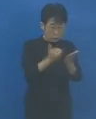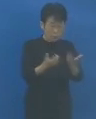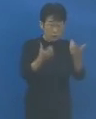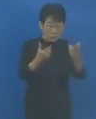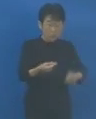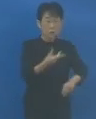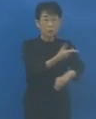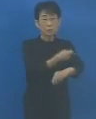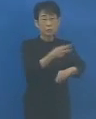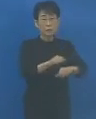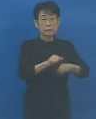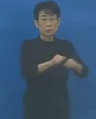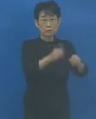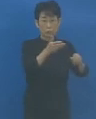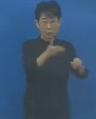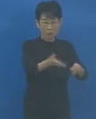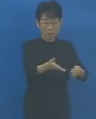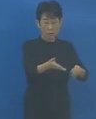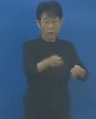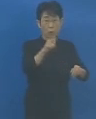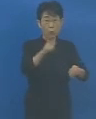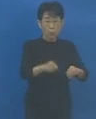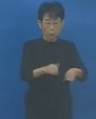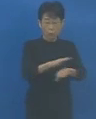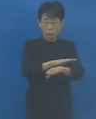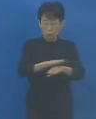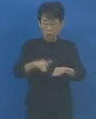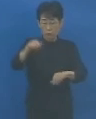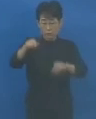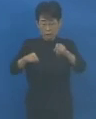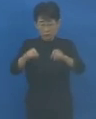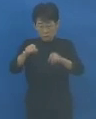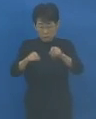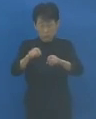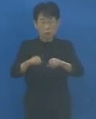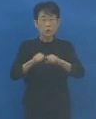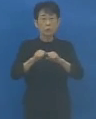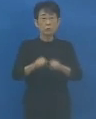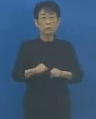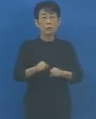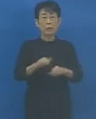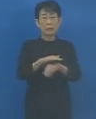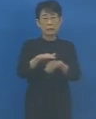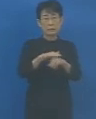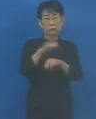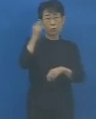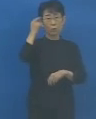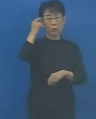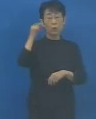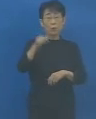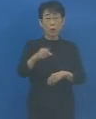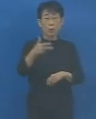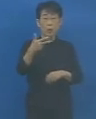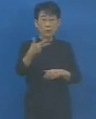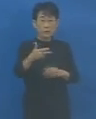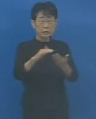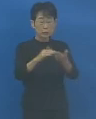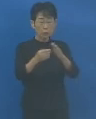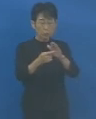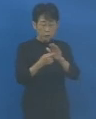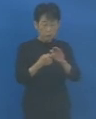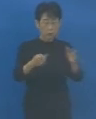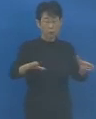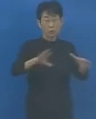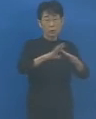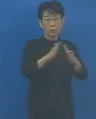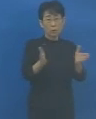するのか、これをあの上手にやりくりするのが大事だと思います。 まあ、この辺はまた市町村とも手を組んでですね、